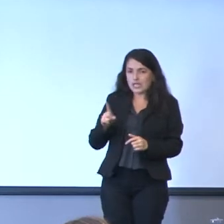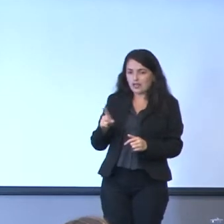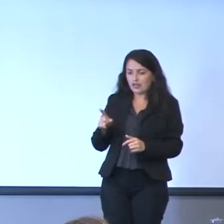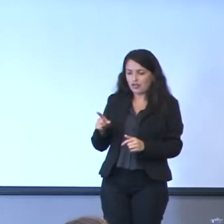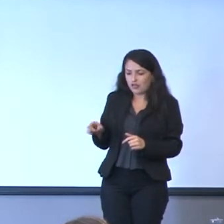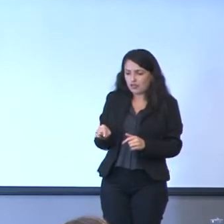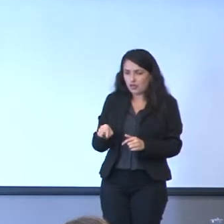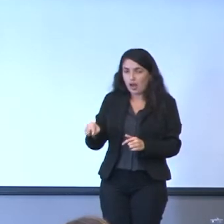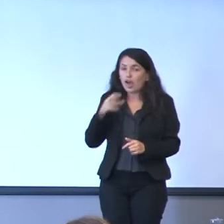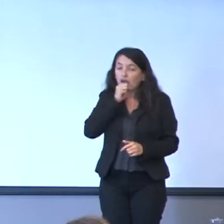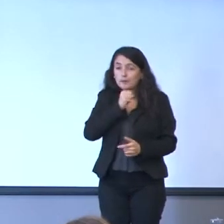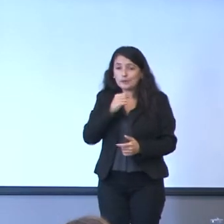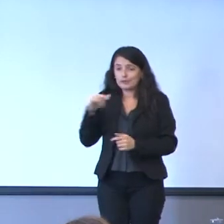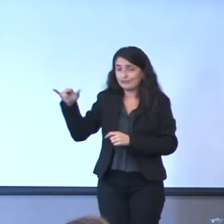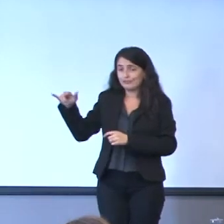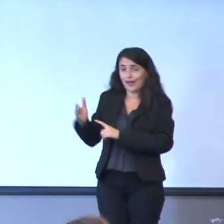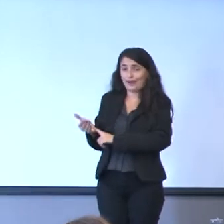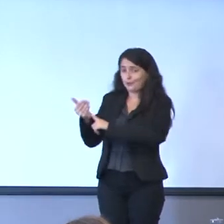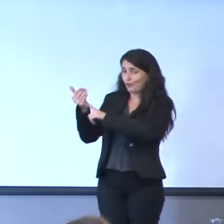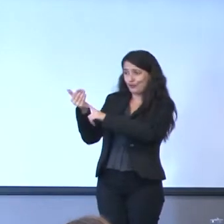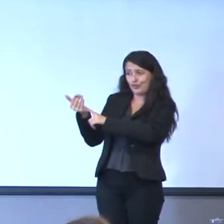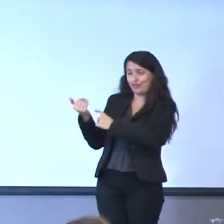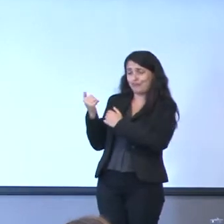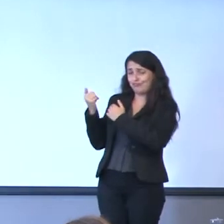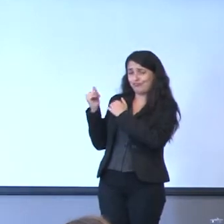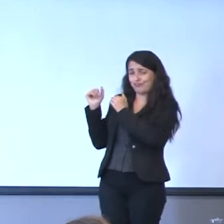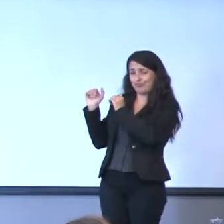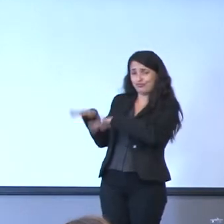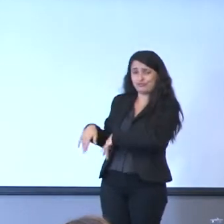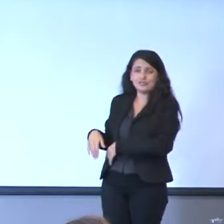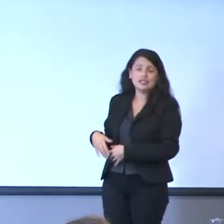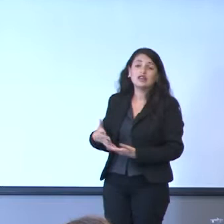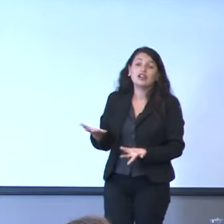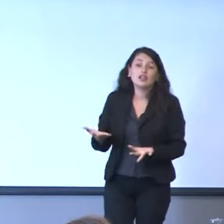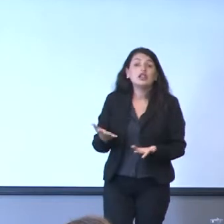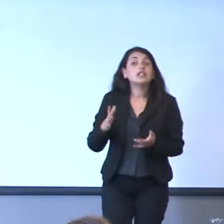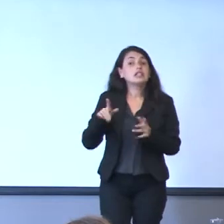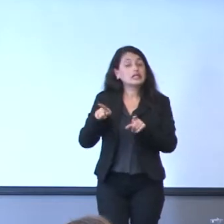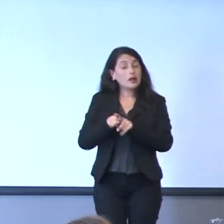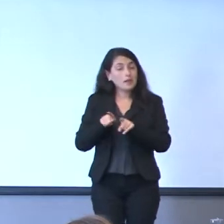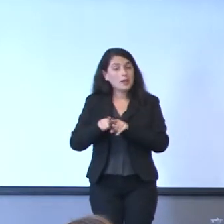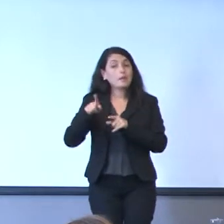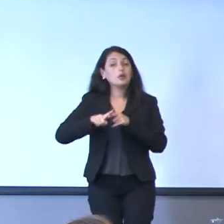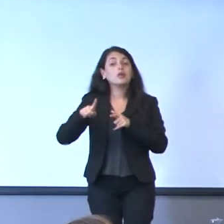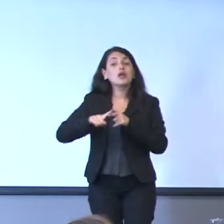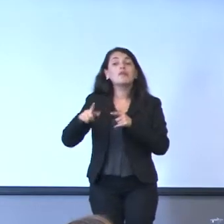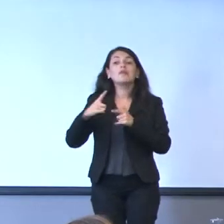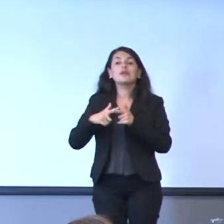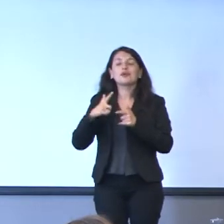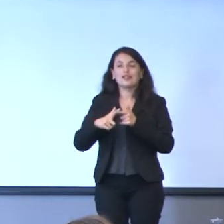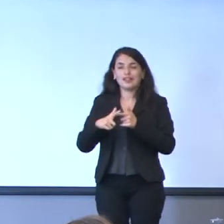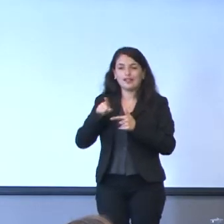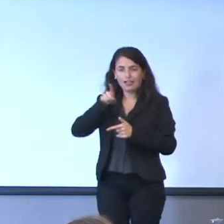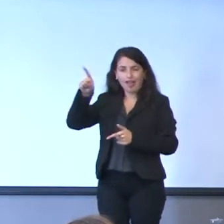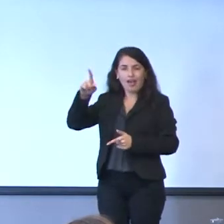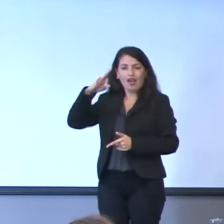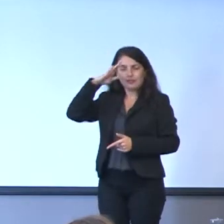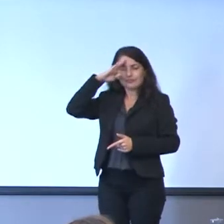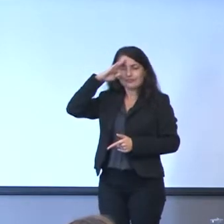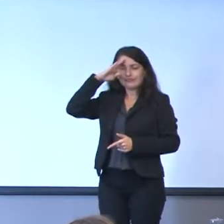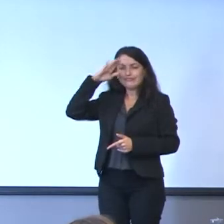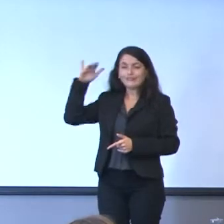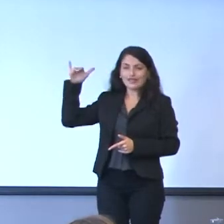eles tinham corpos, tamanhos muito diferentes. Então a pergunta era, como é que eles podiam